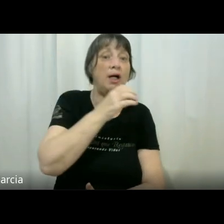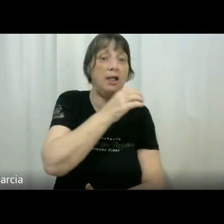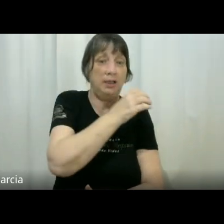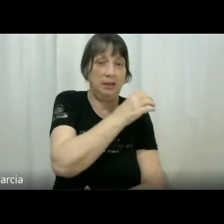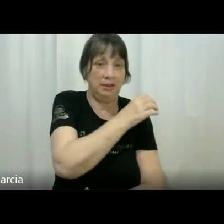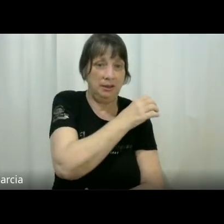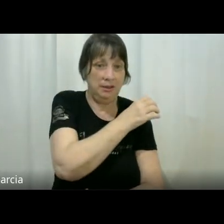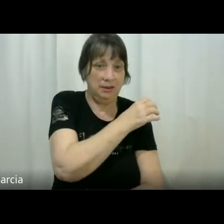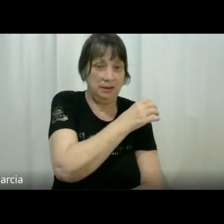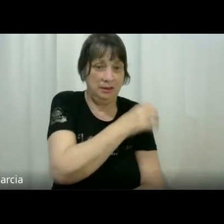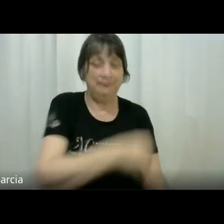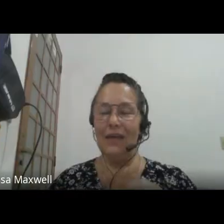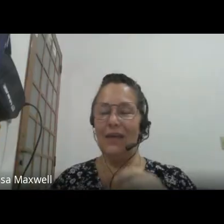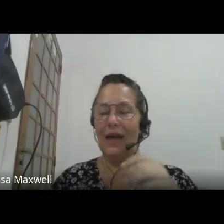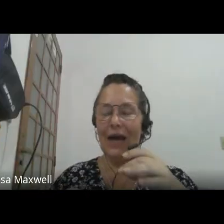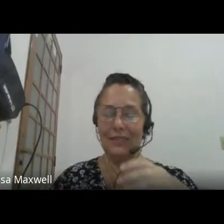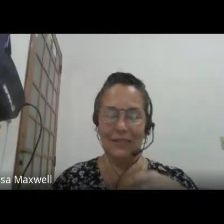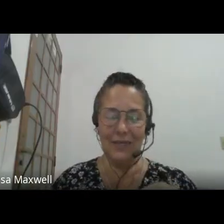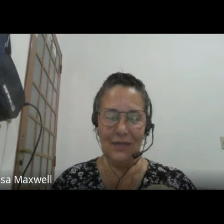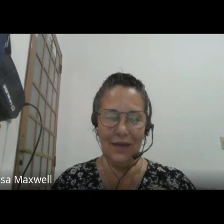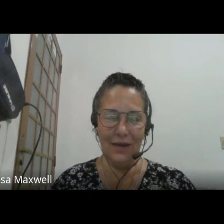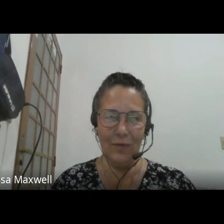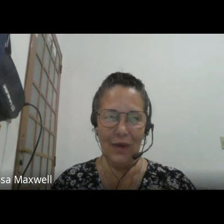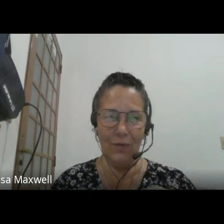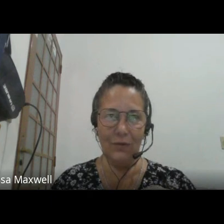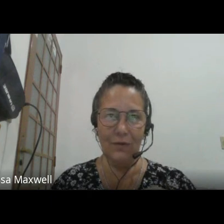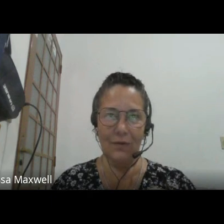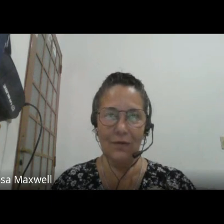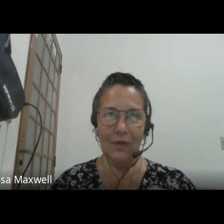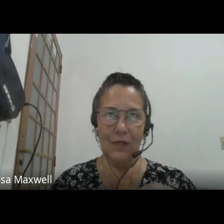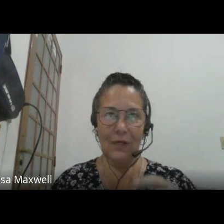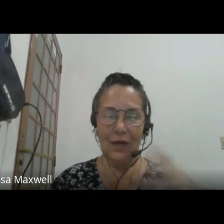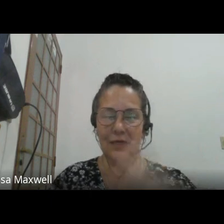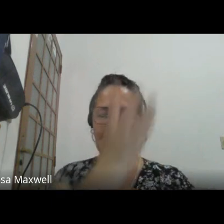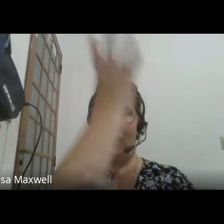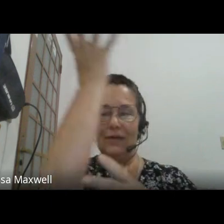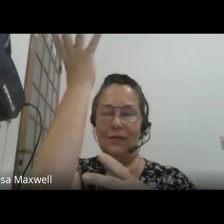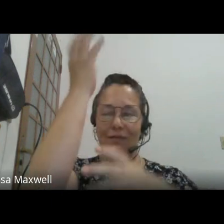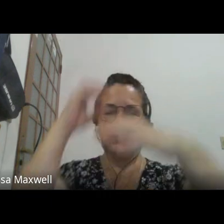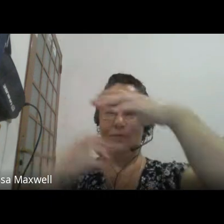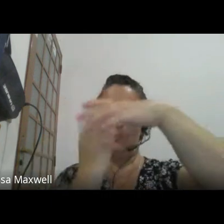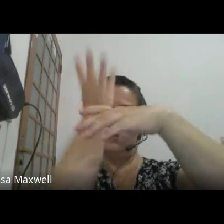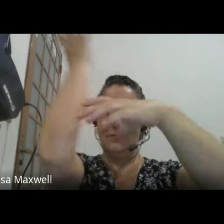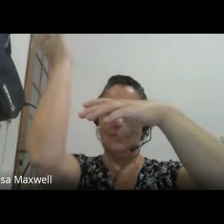calor. Uhum. E assim, como é que é o outro? Assim.